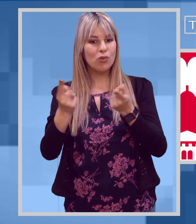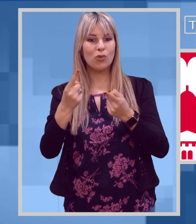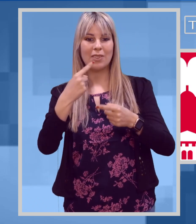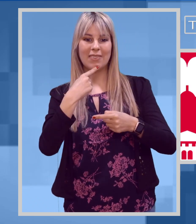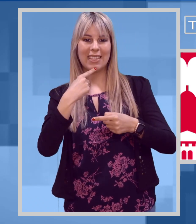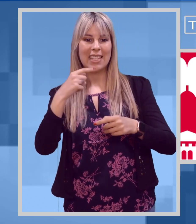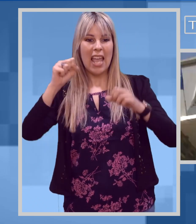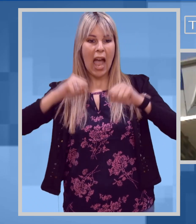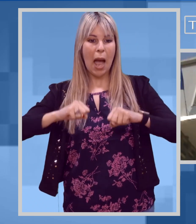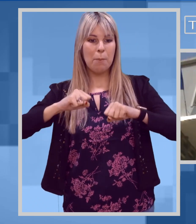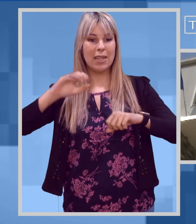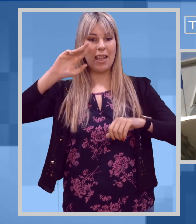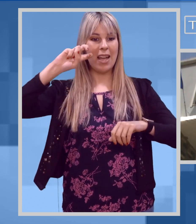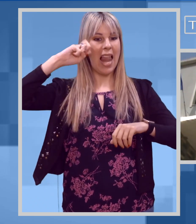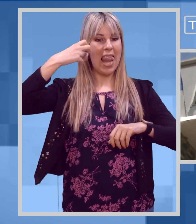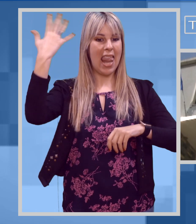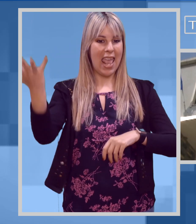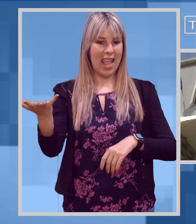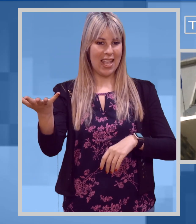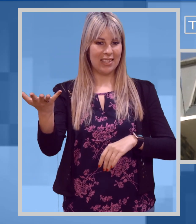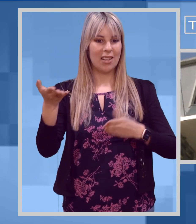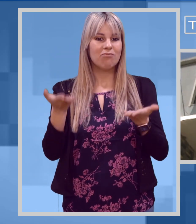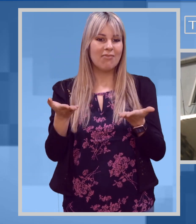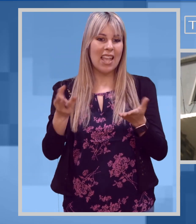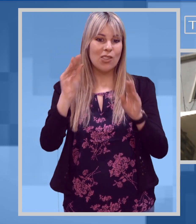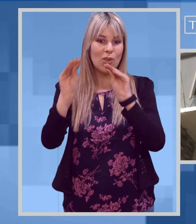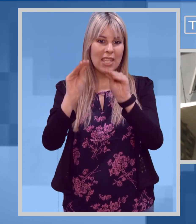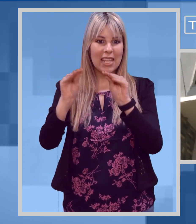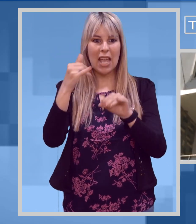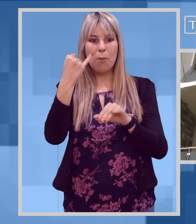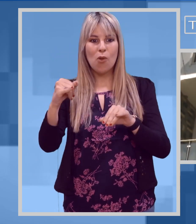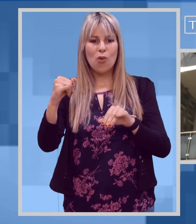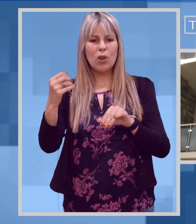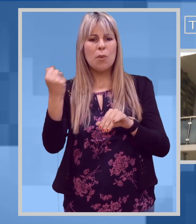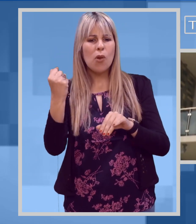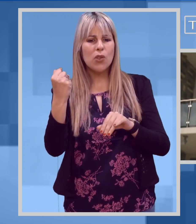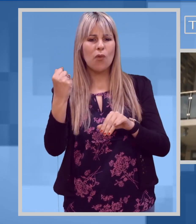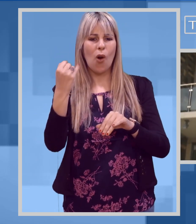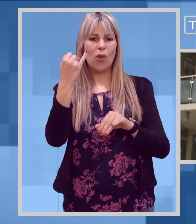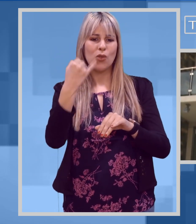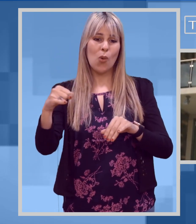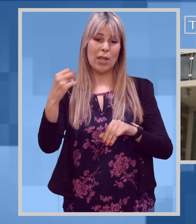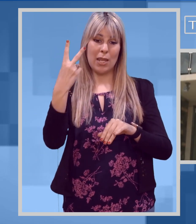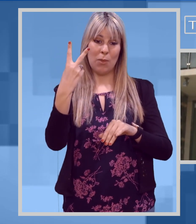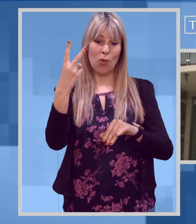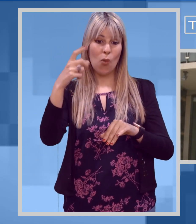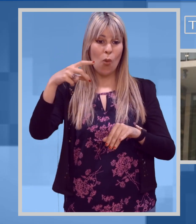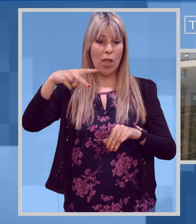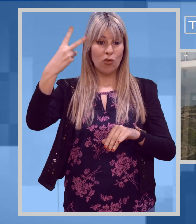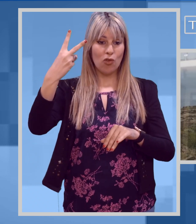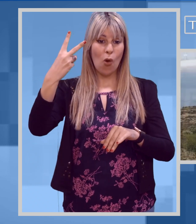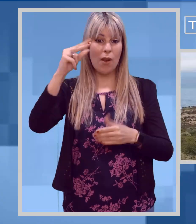Ora chiediamo di fare un ultimo sforzo in questi due ultimi giorni di votazione, prima della chiusura della piattaforma